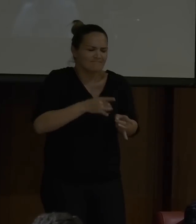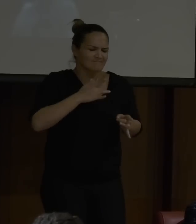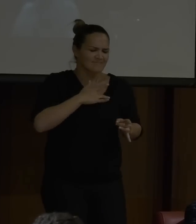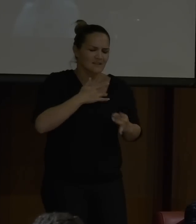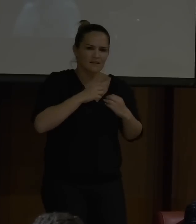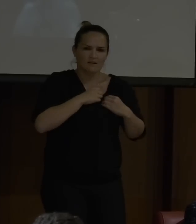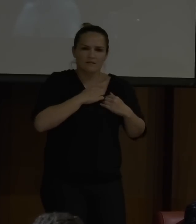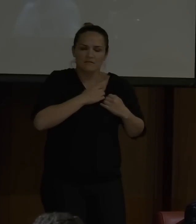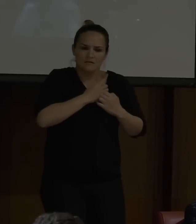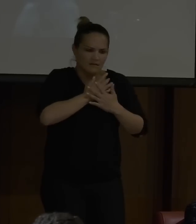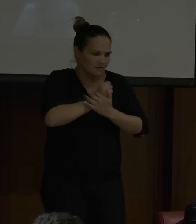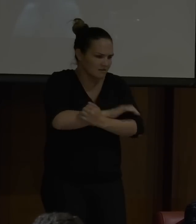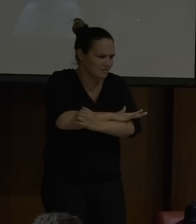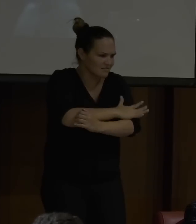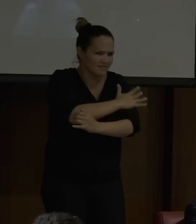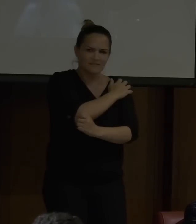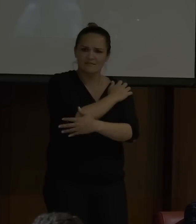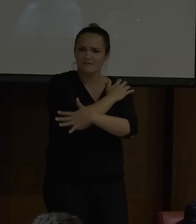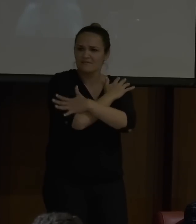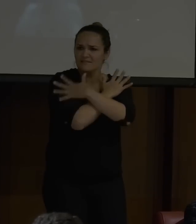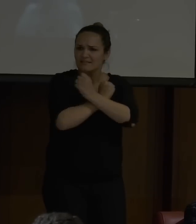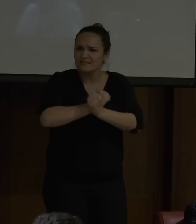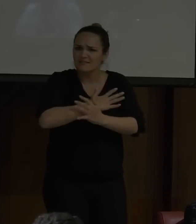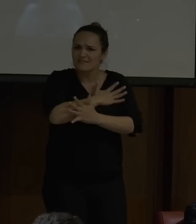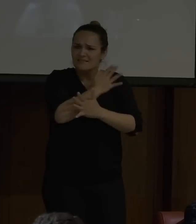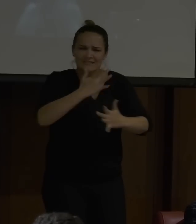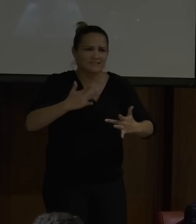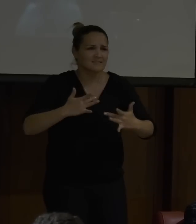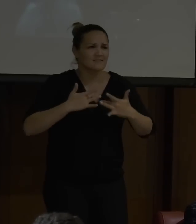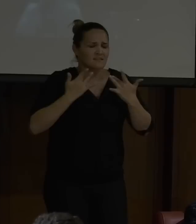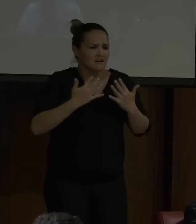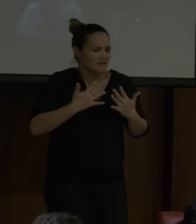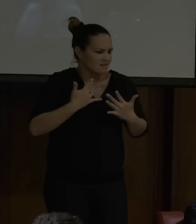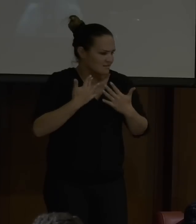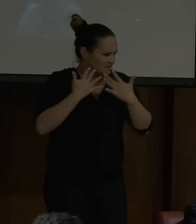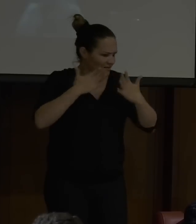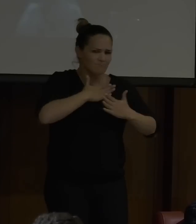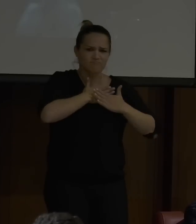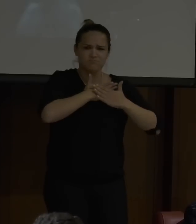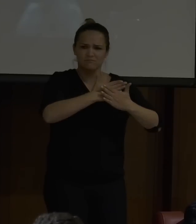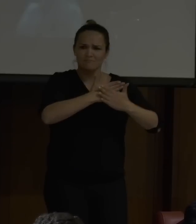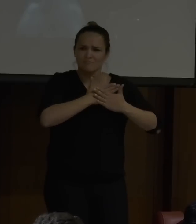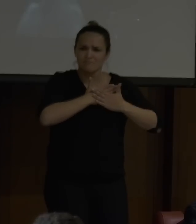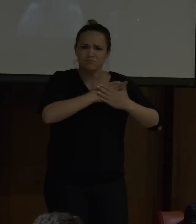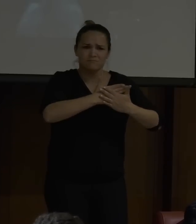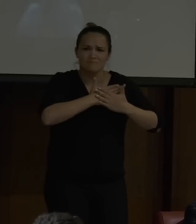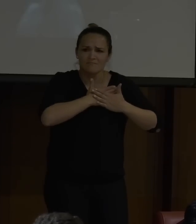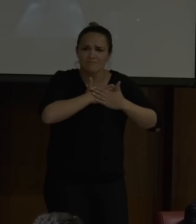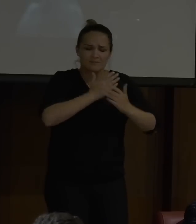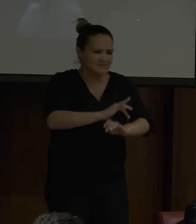se hizo más grande, el sentimiento se hizo más grande que palpitaba mi